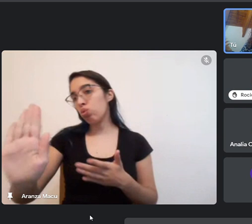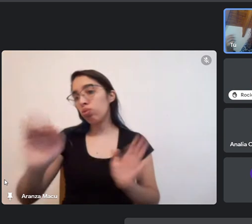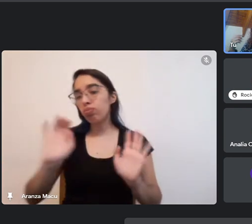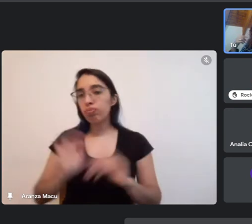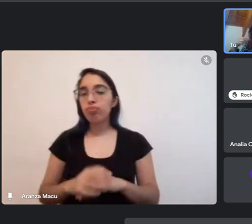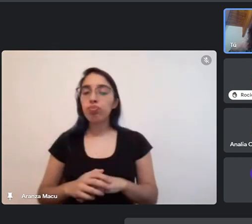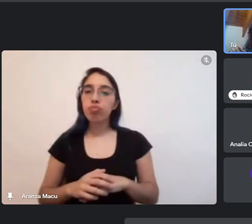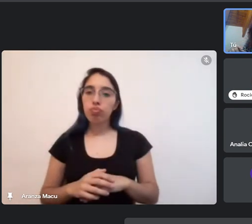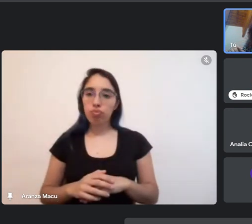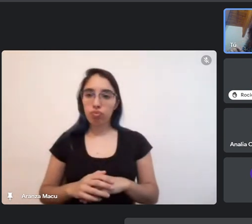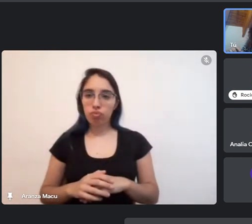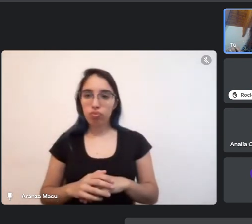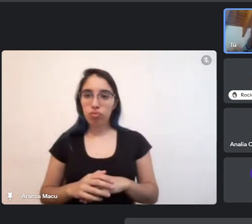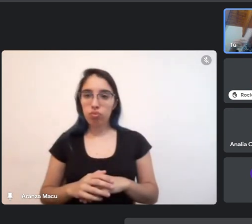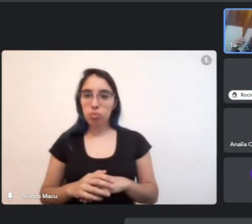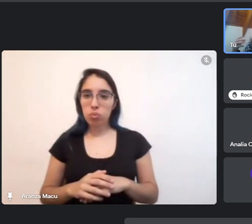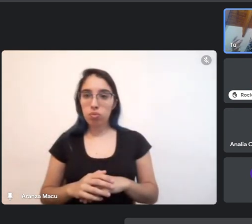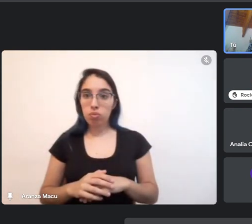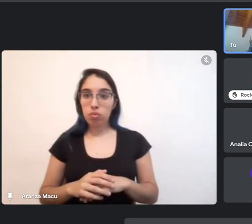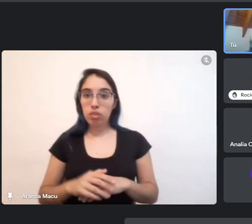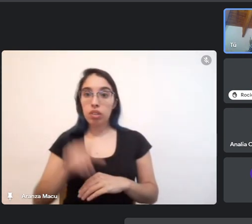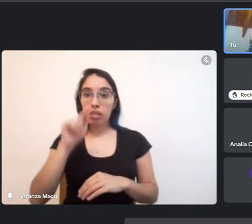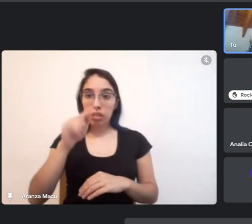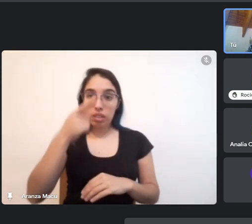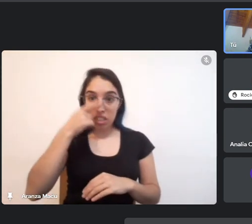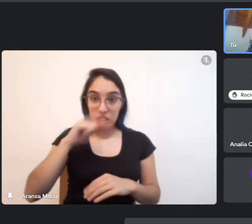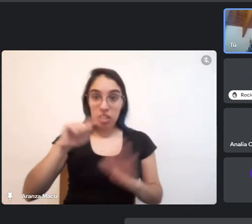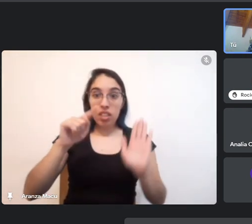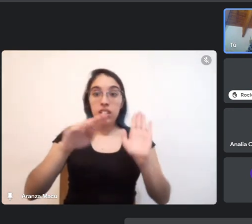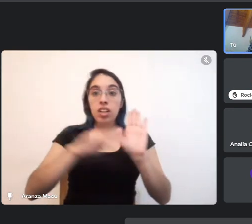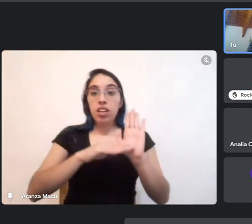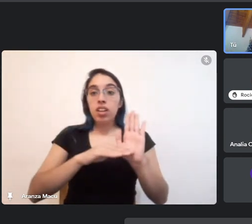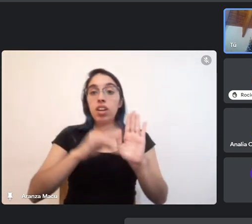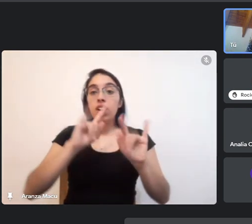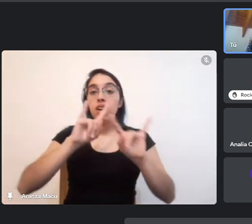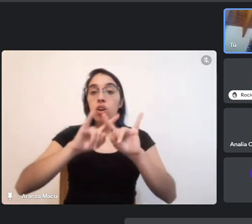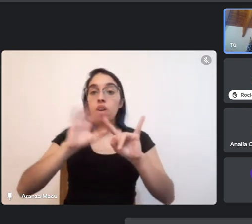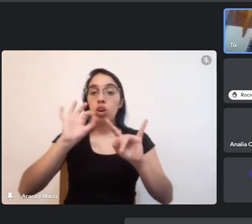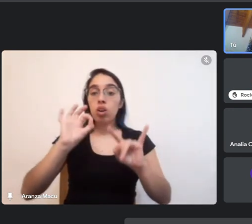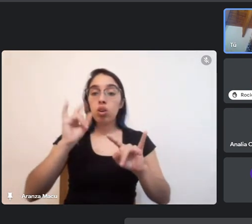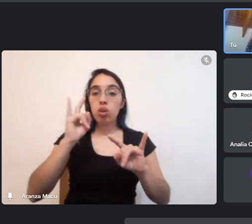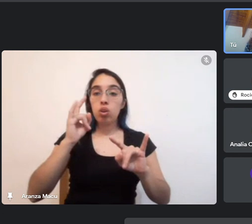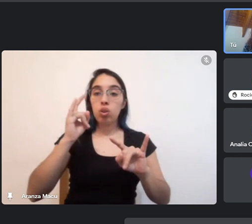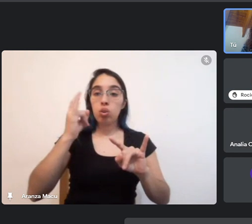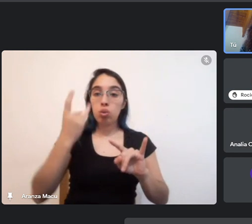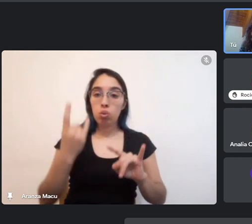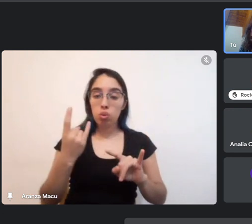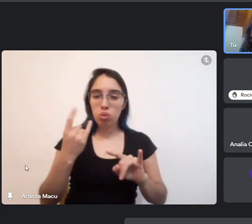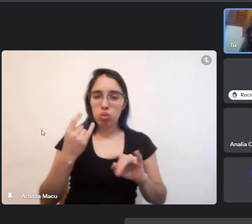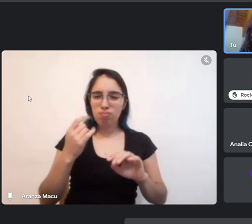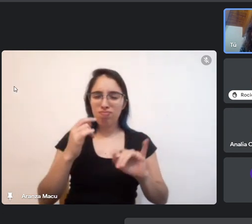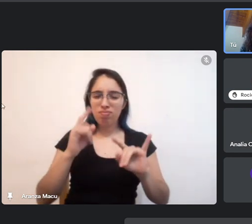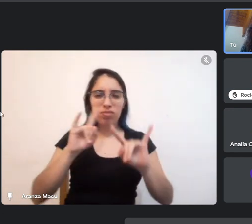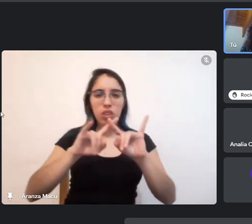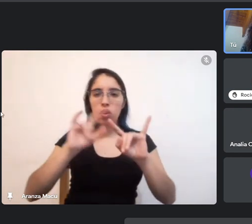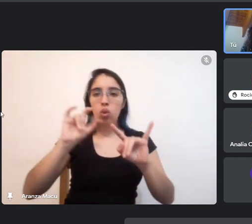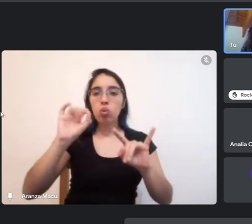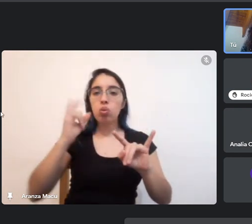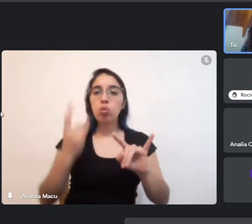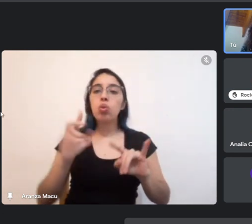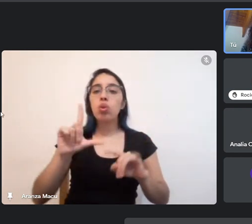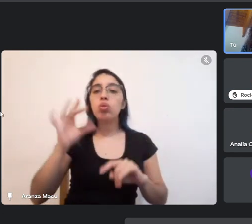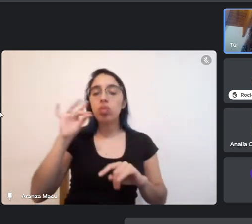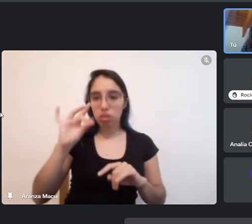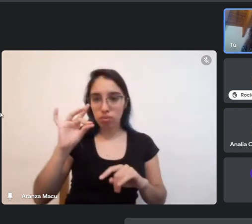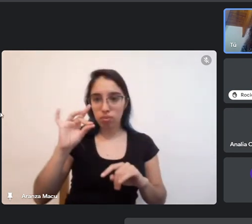el would pasa parecido, no se traduce, pero el verbo que le sigue